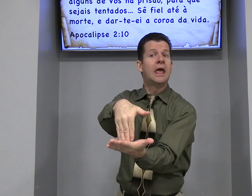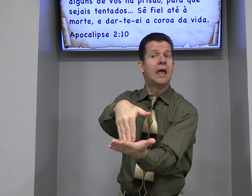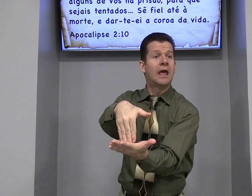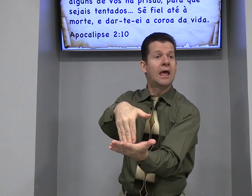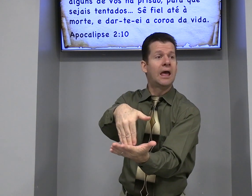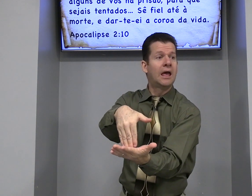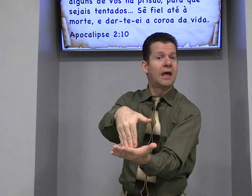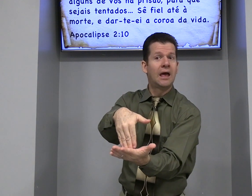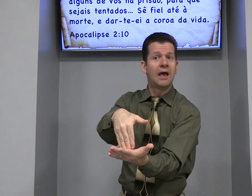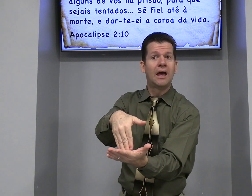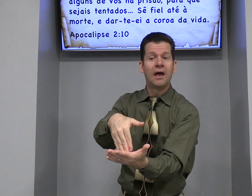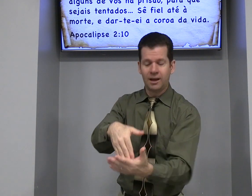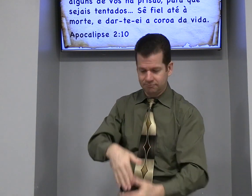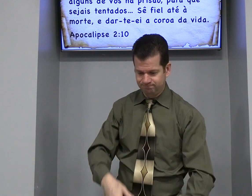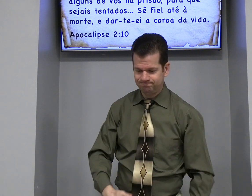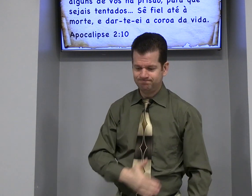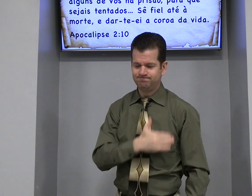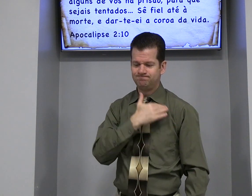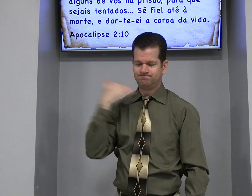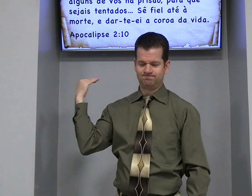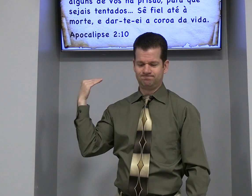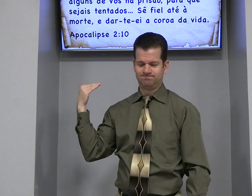até a morte.